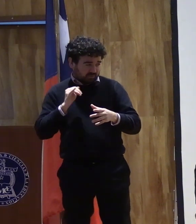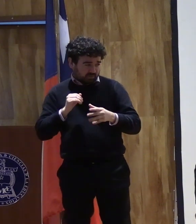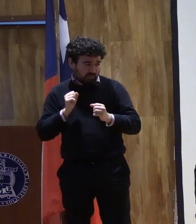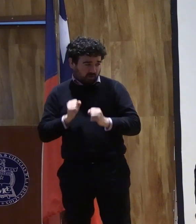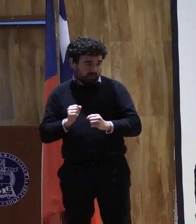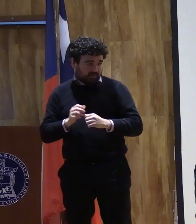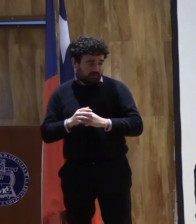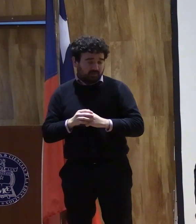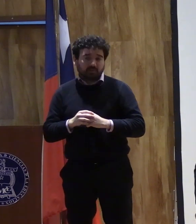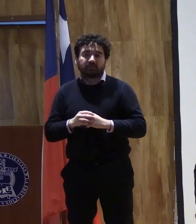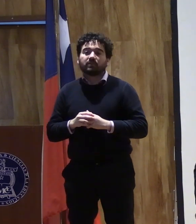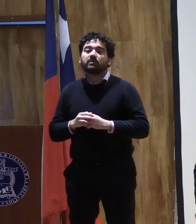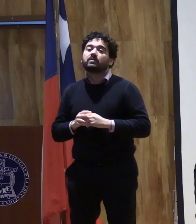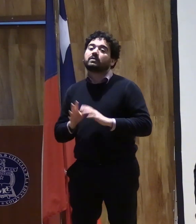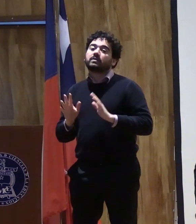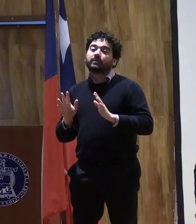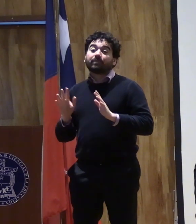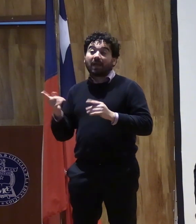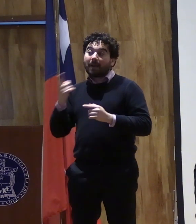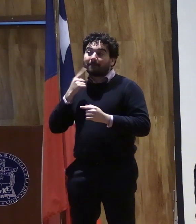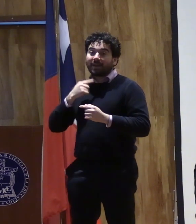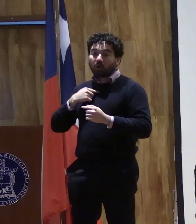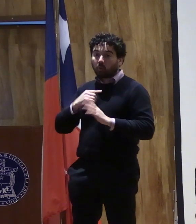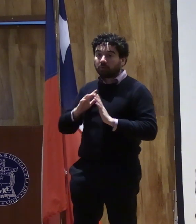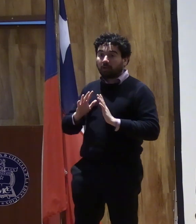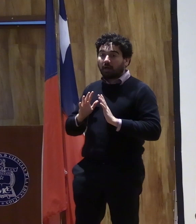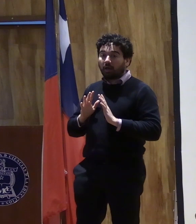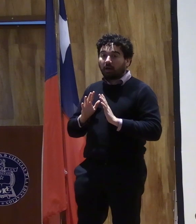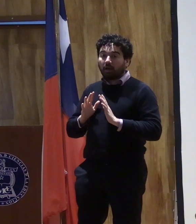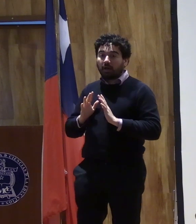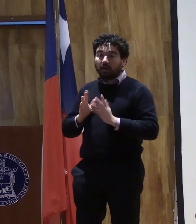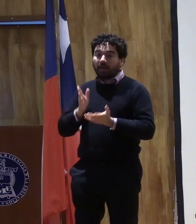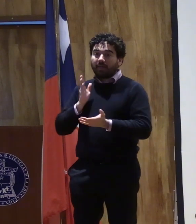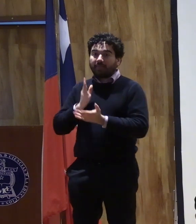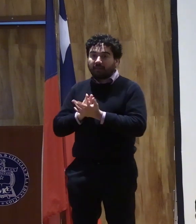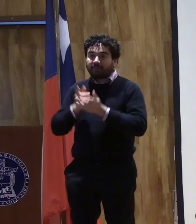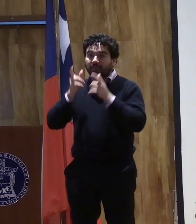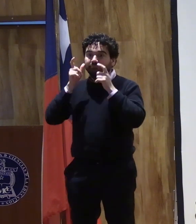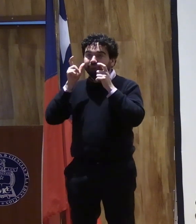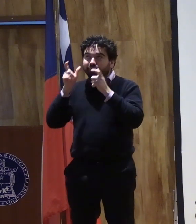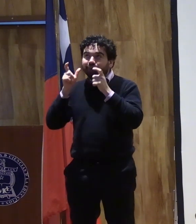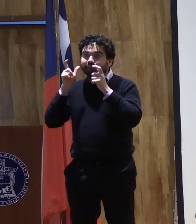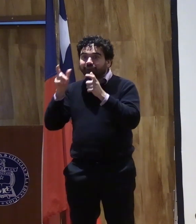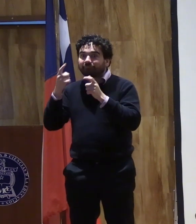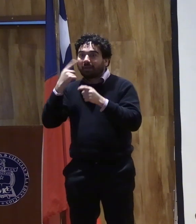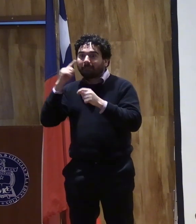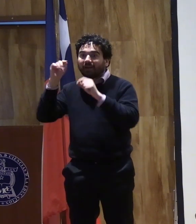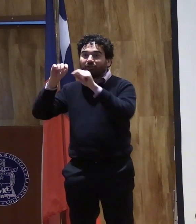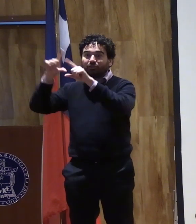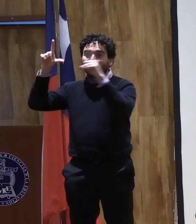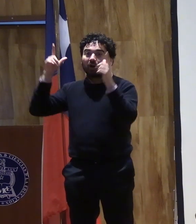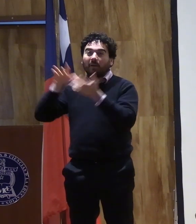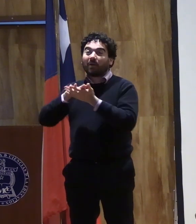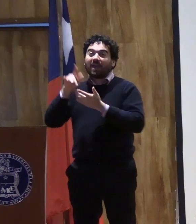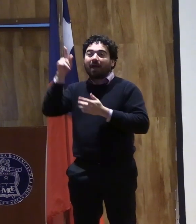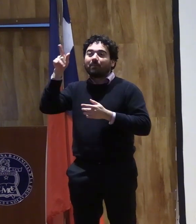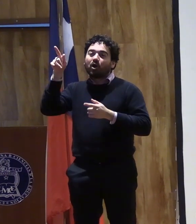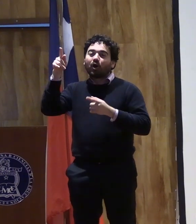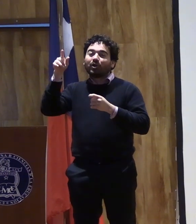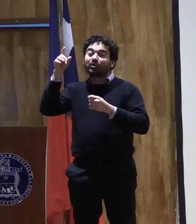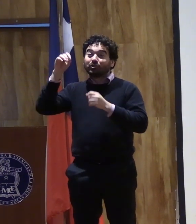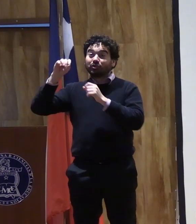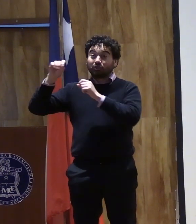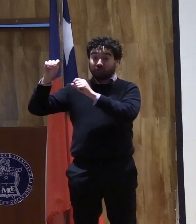Bueno, muy buena pregunta, y yo creo que tenemos que estar monitoreando el Sol. Si el Sol estornuda,